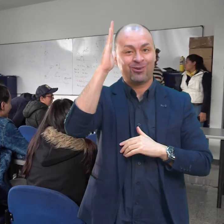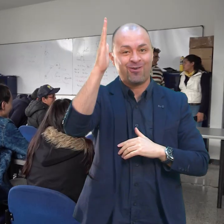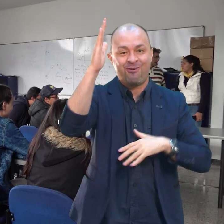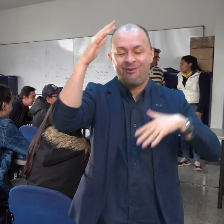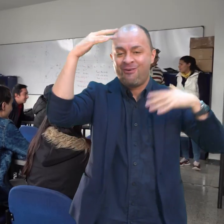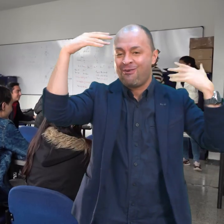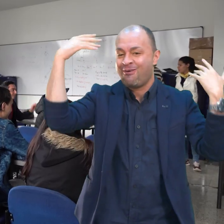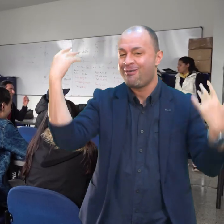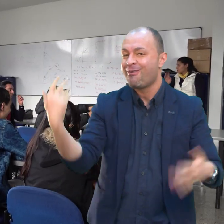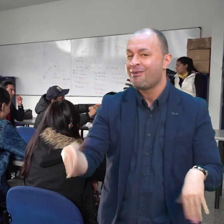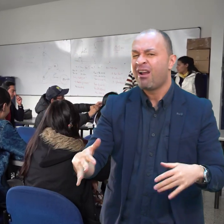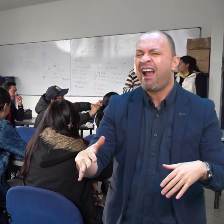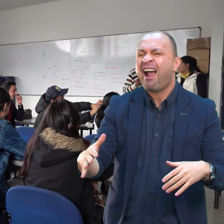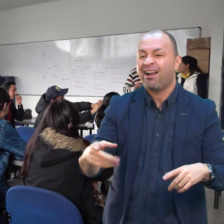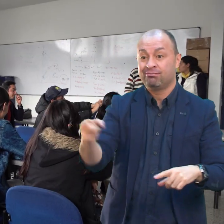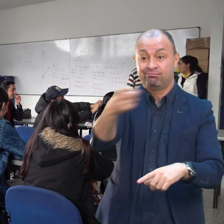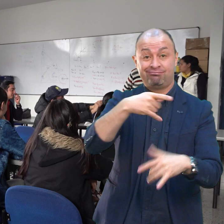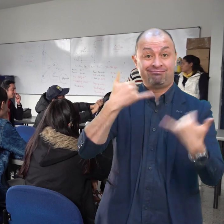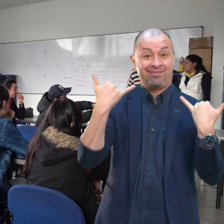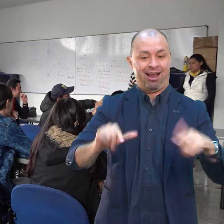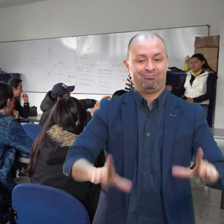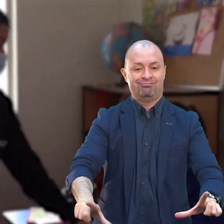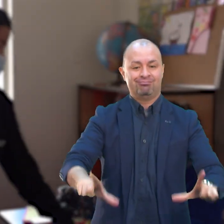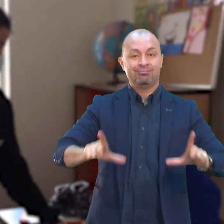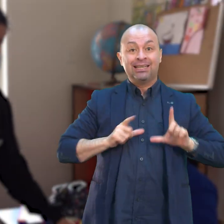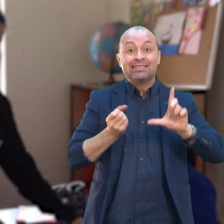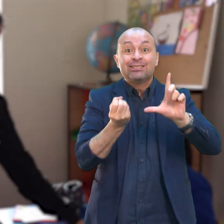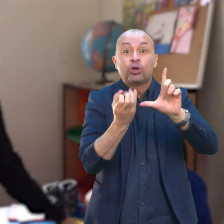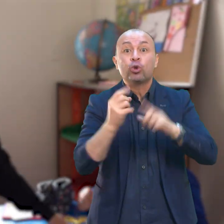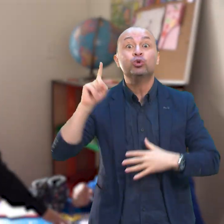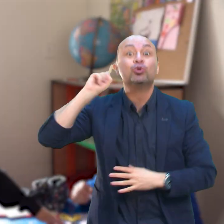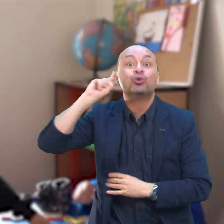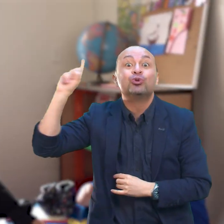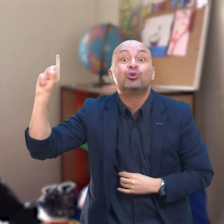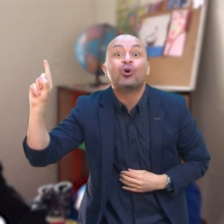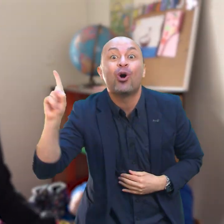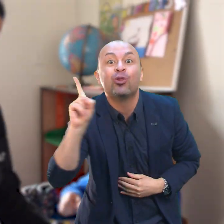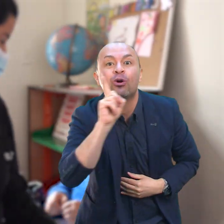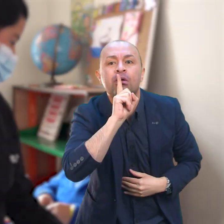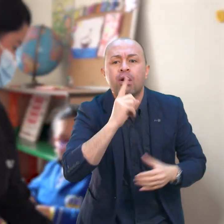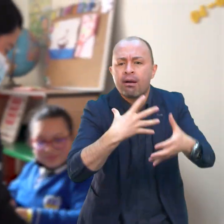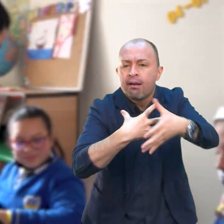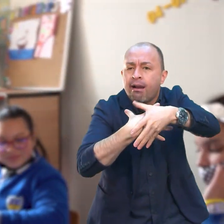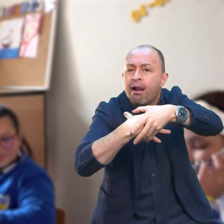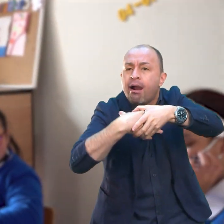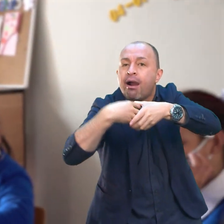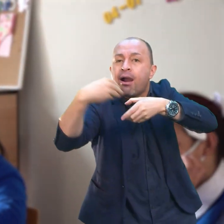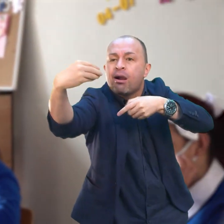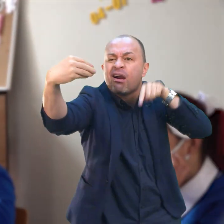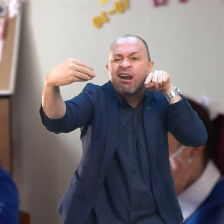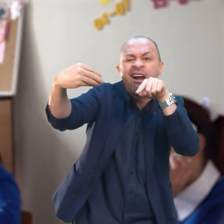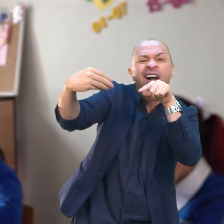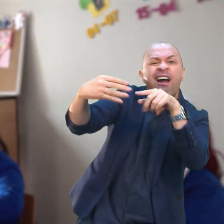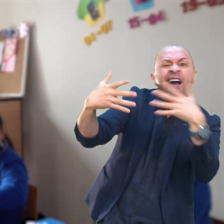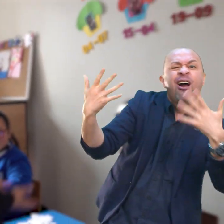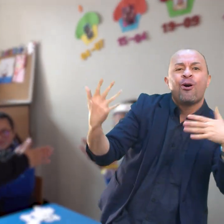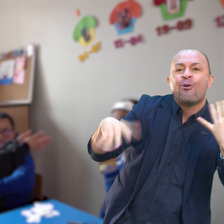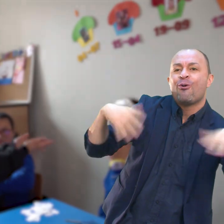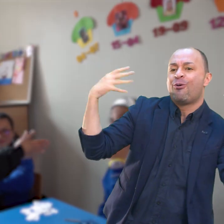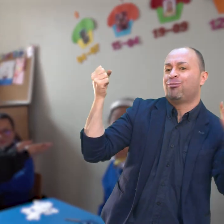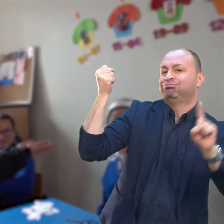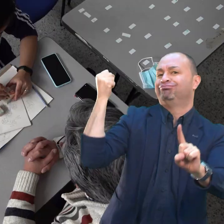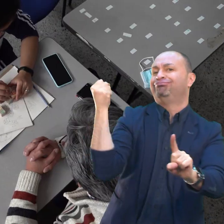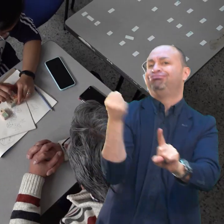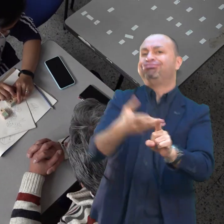final de todo. Al contrario, a nivel de proyección social hay mucho que ofrecer como licenciados. Al graduarnos